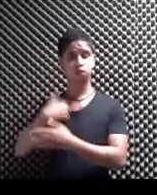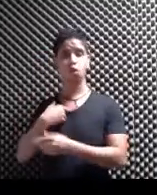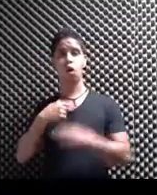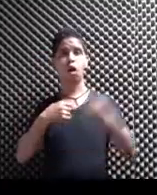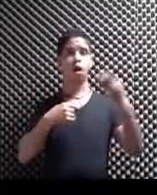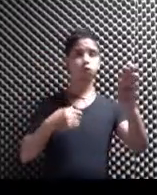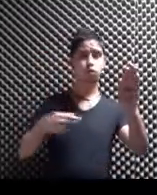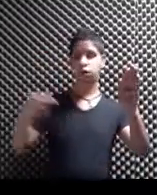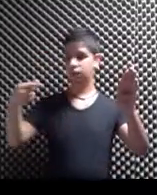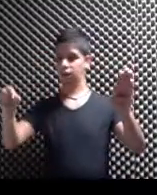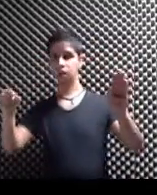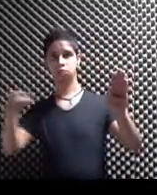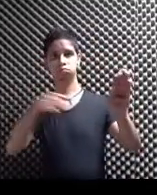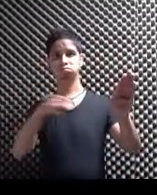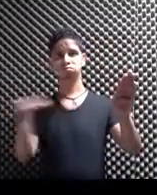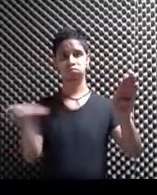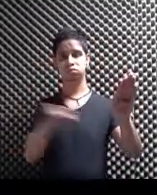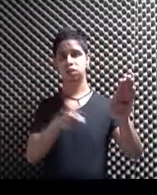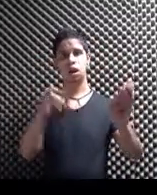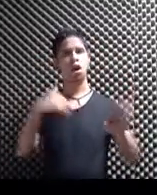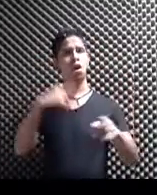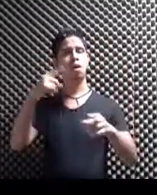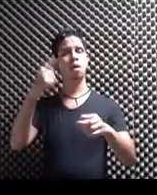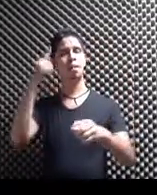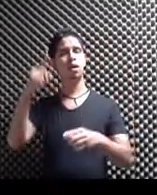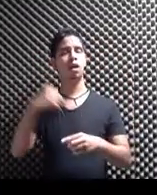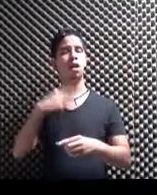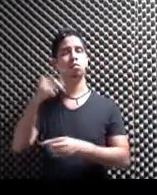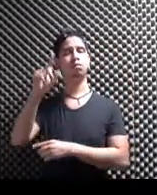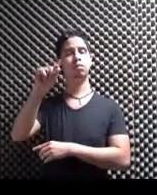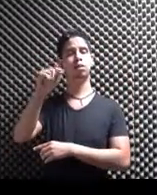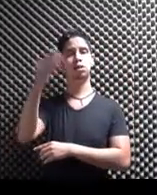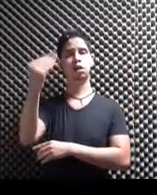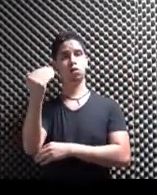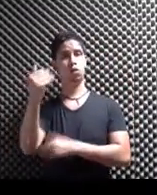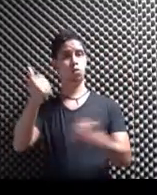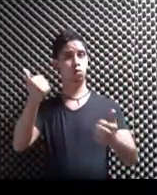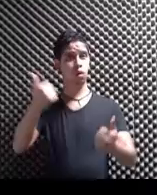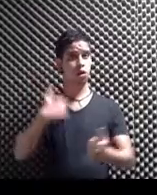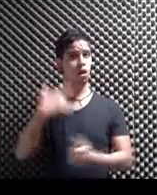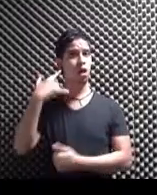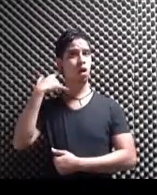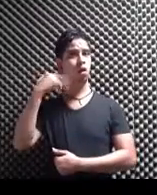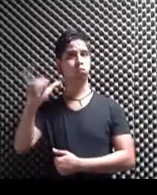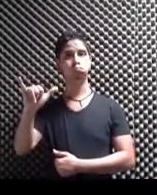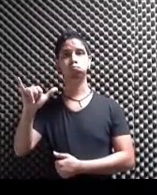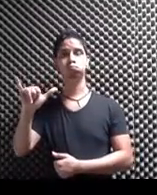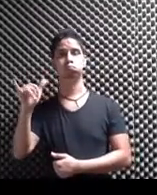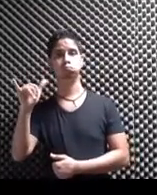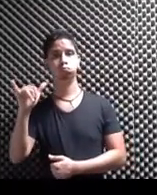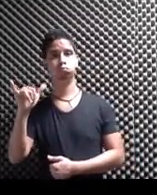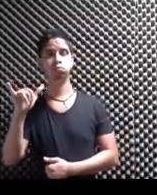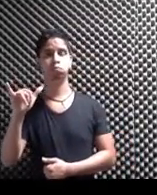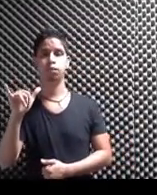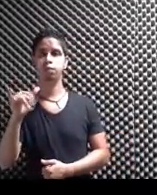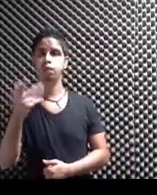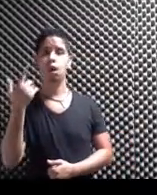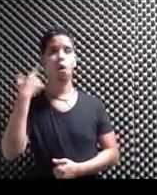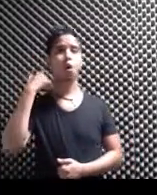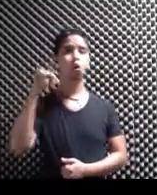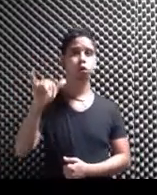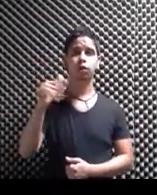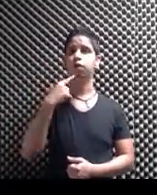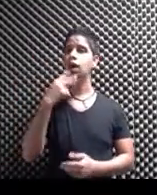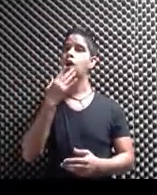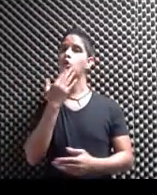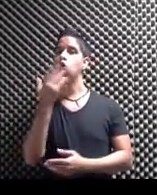Y en 2014 el dorado Ok El color dorado